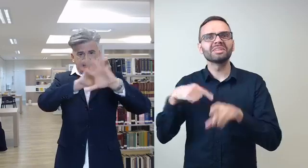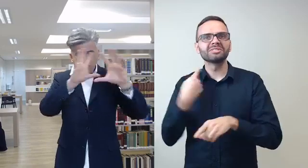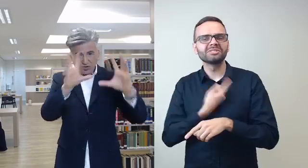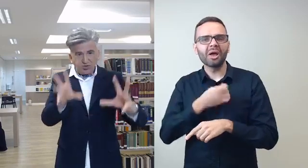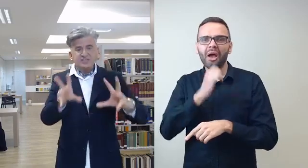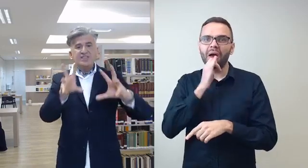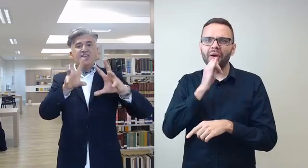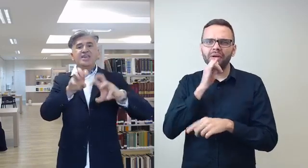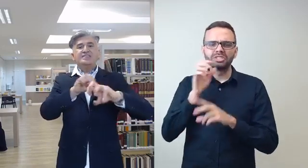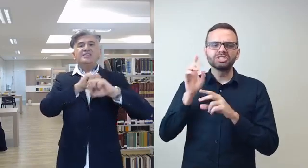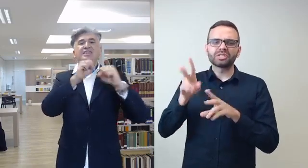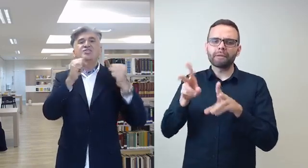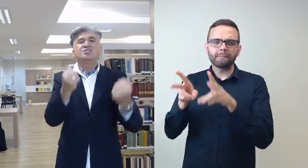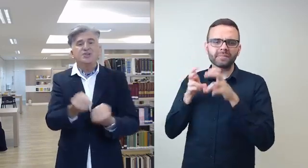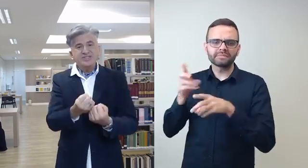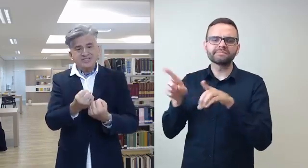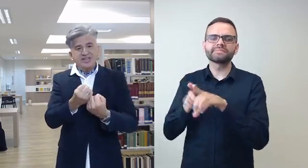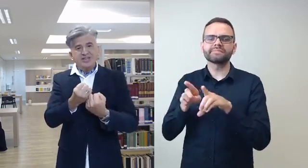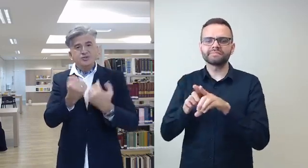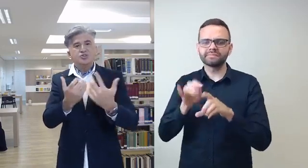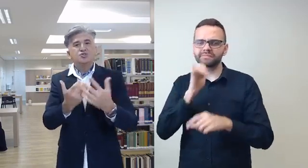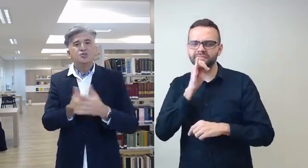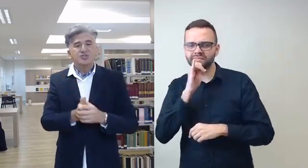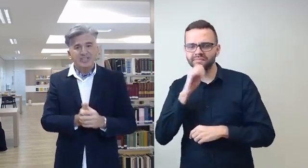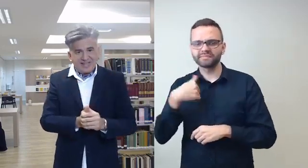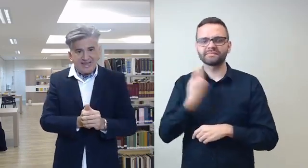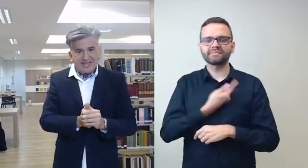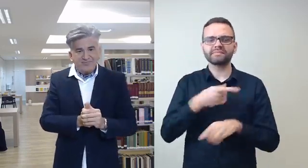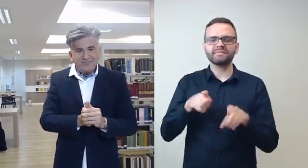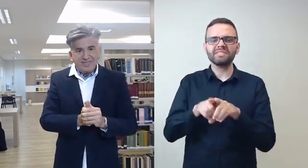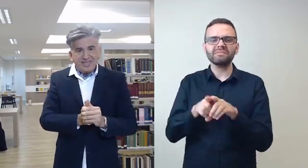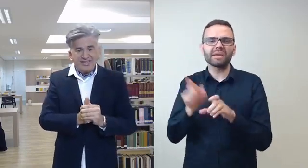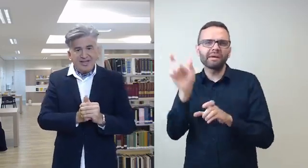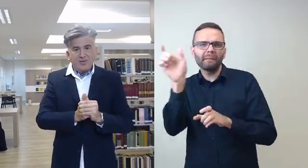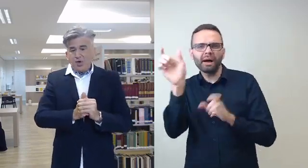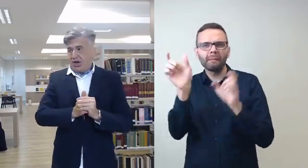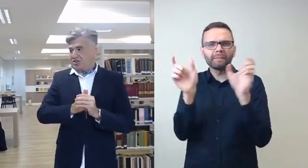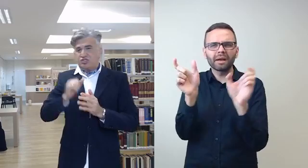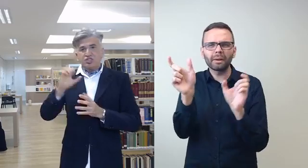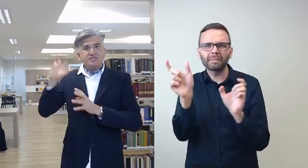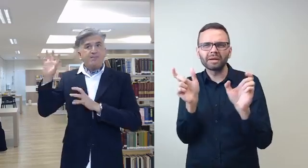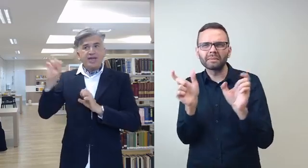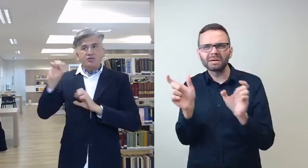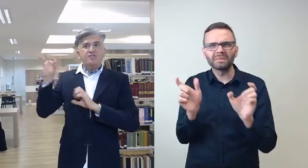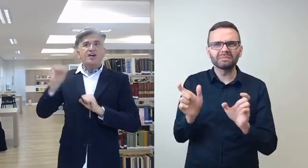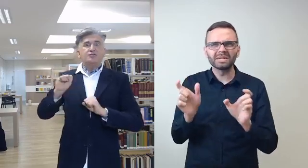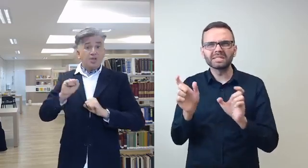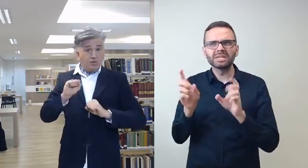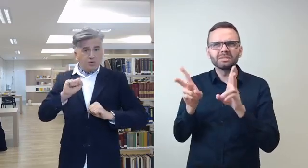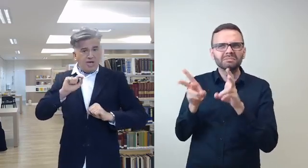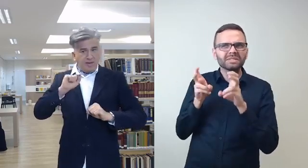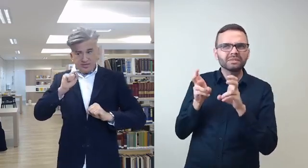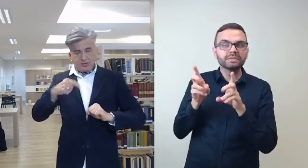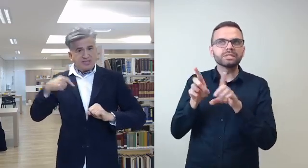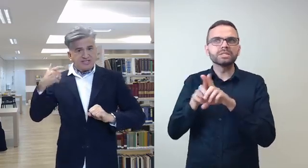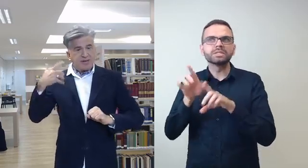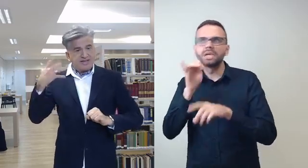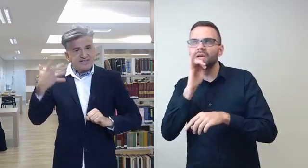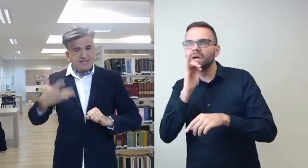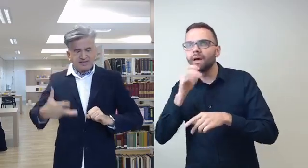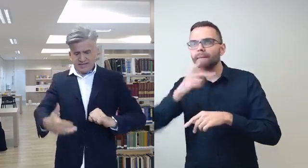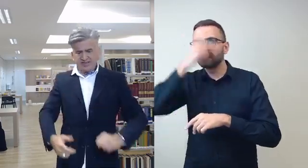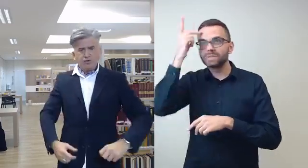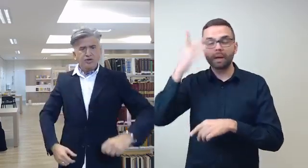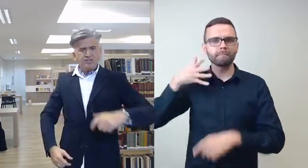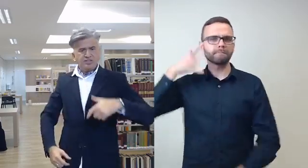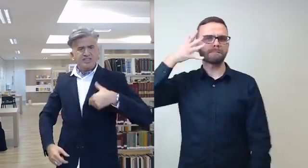as emoções e as intenções do discurso que está ali. Então, a gente só se apega no fato. Não, a pessoa que está